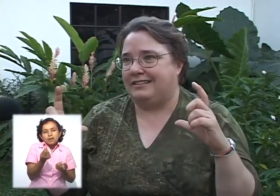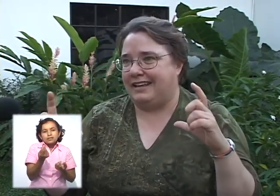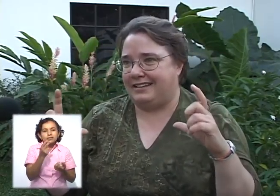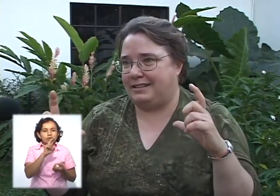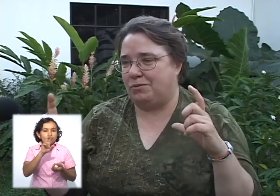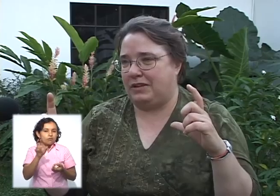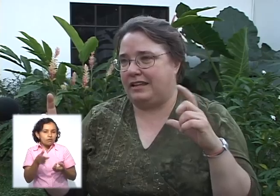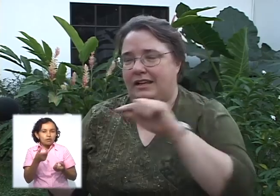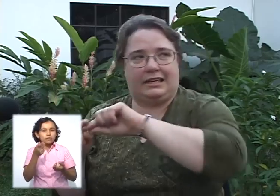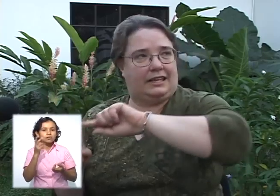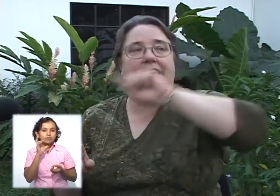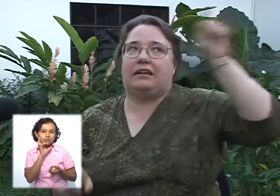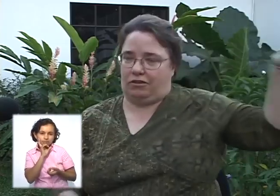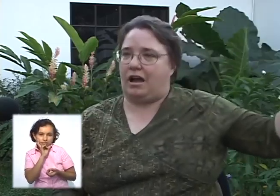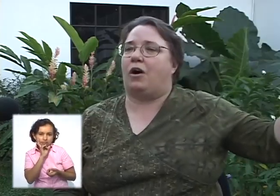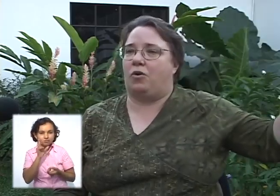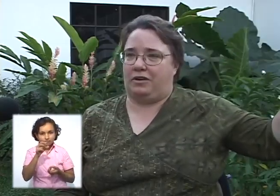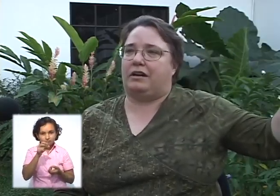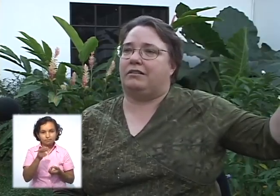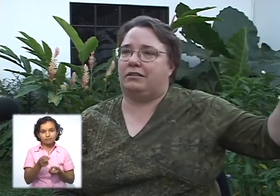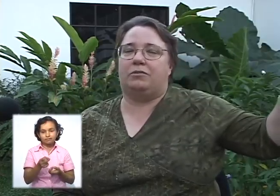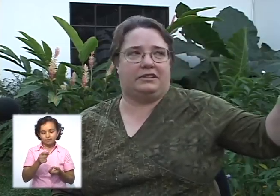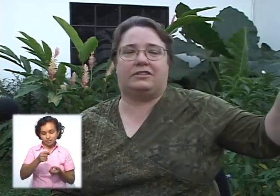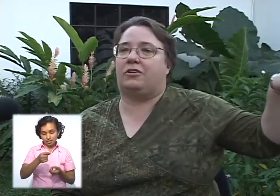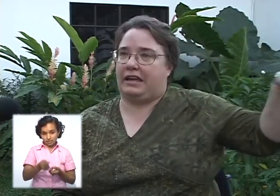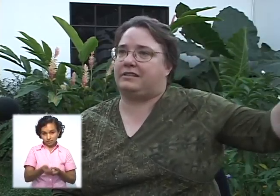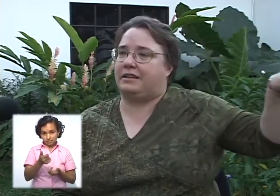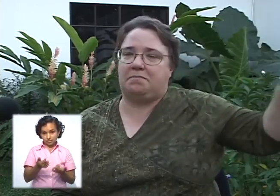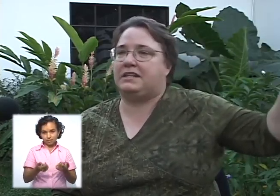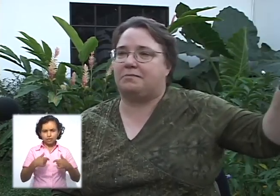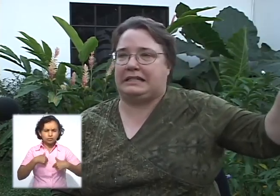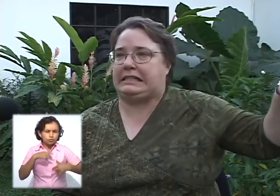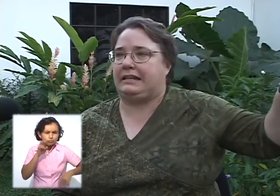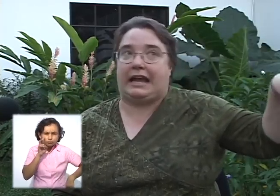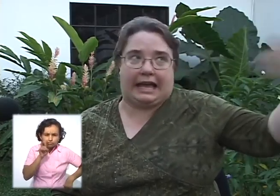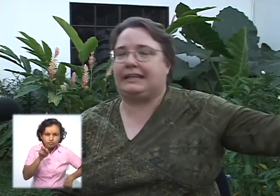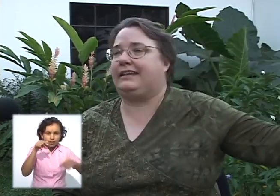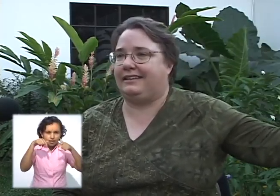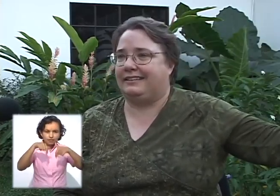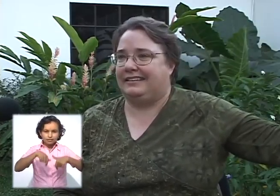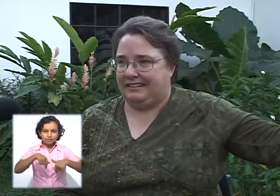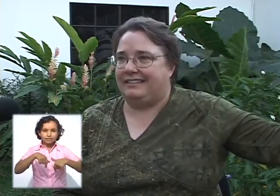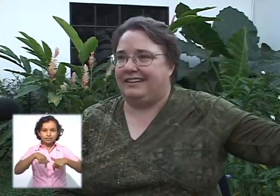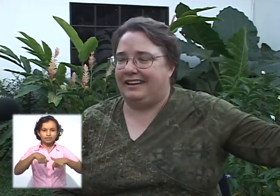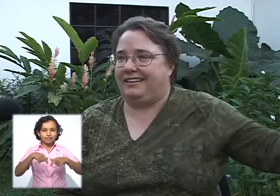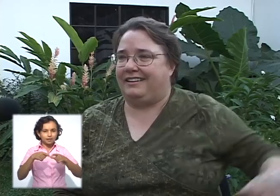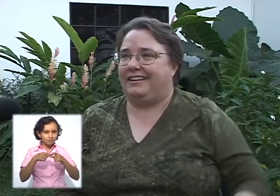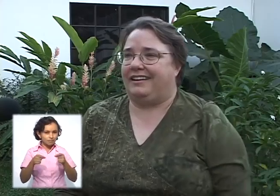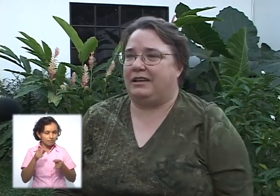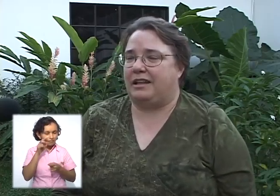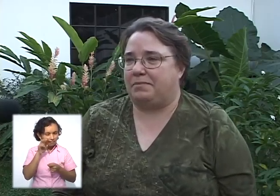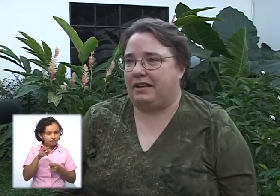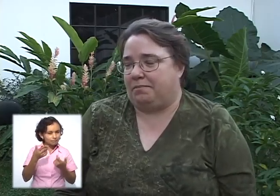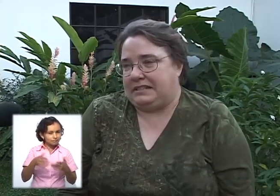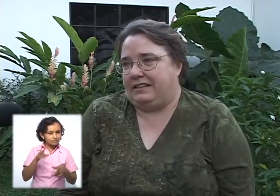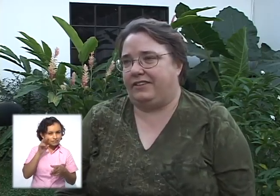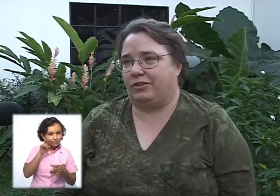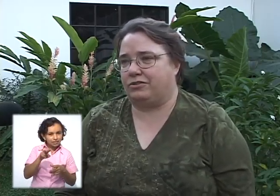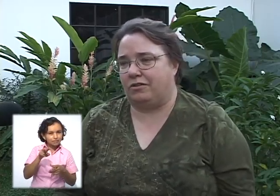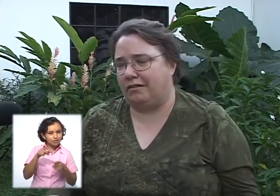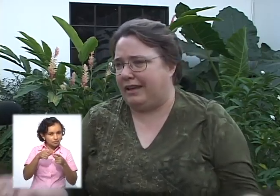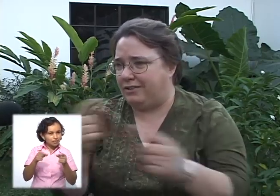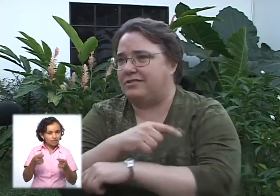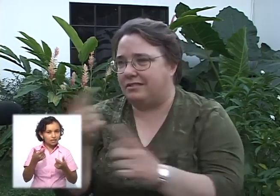de esta moneda. Y ahora lo he visto esta misma seña aquí en el